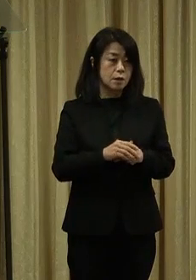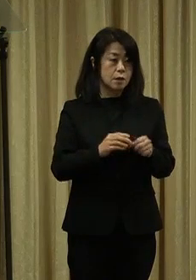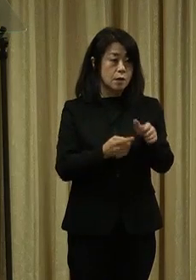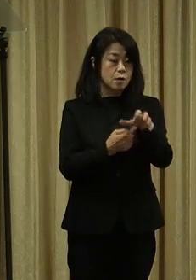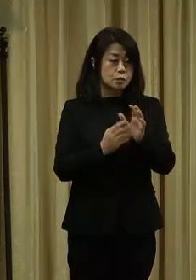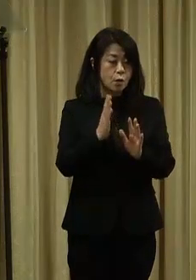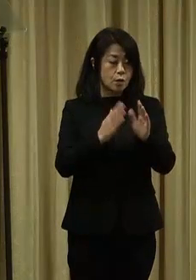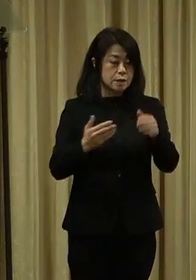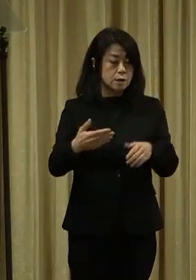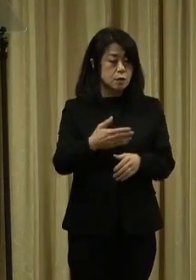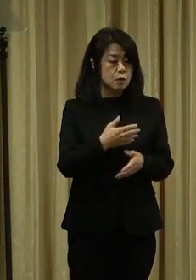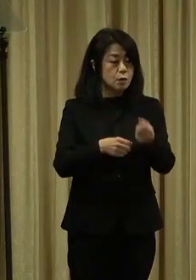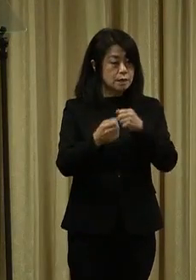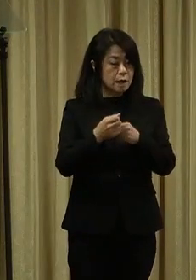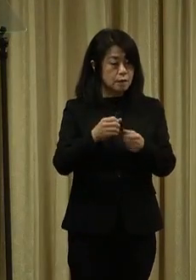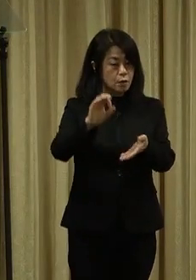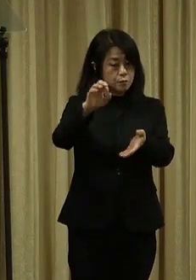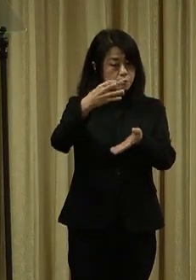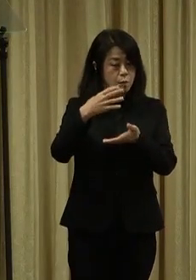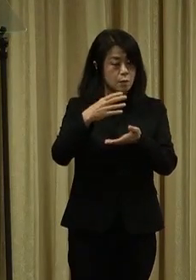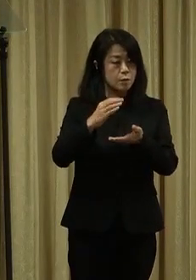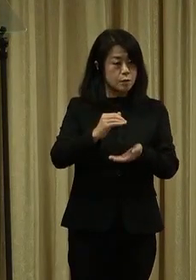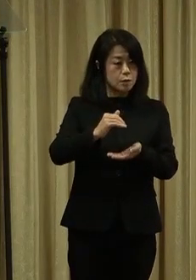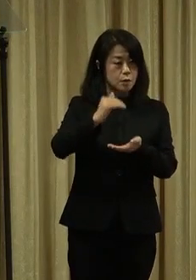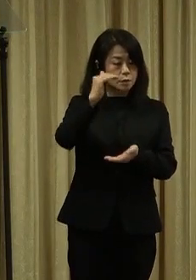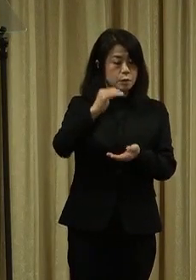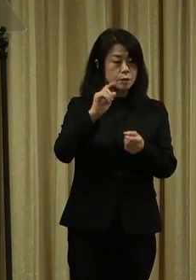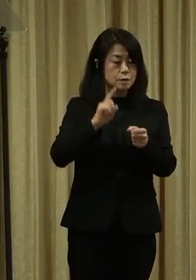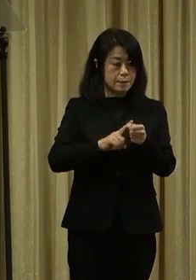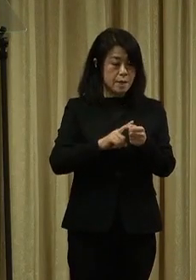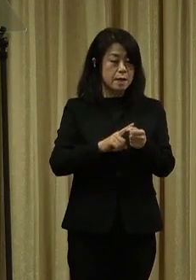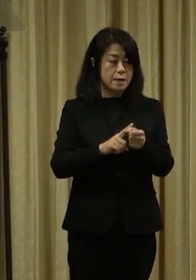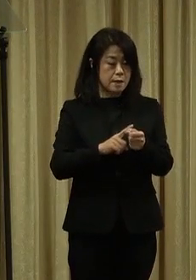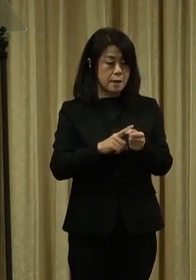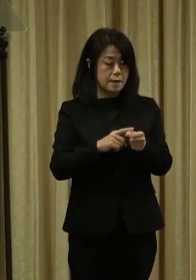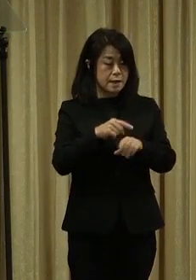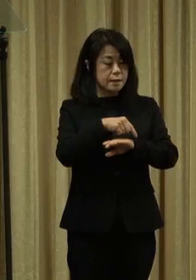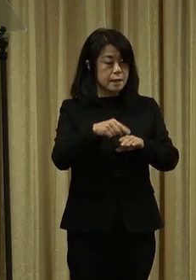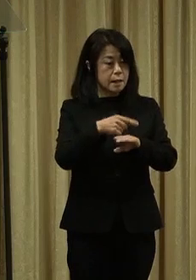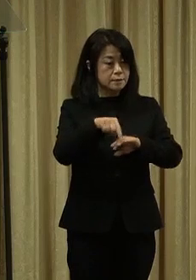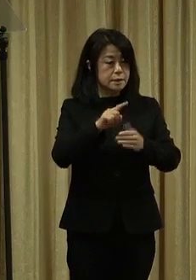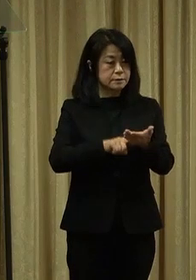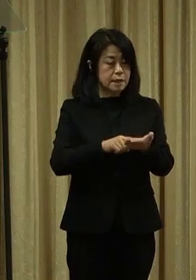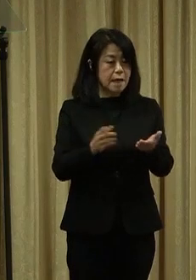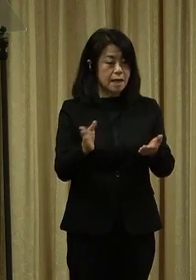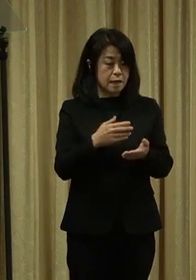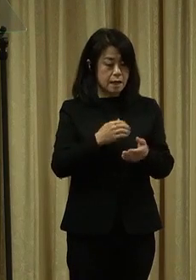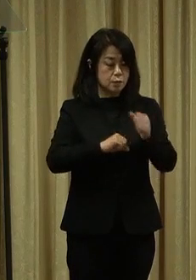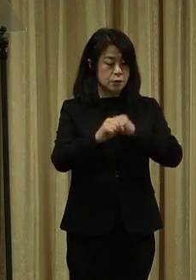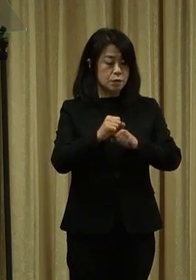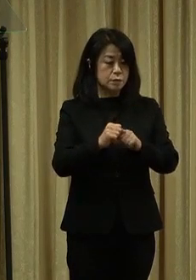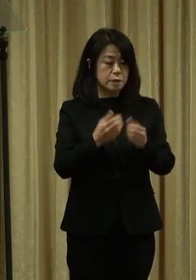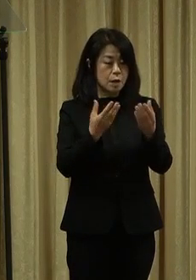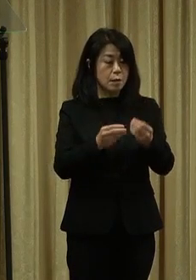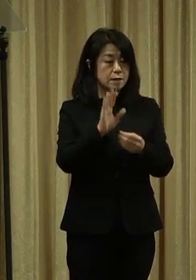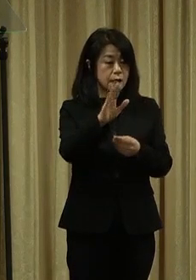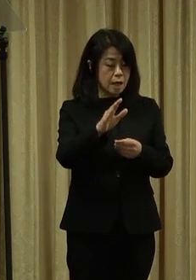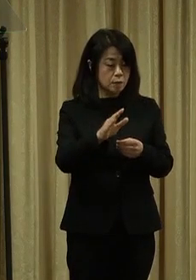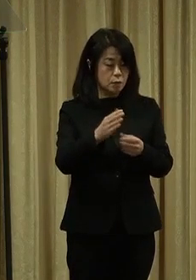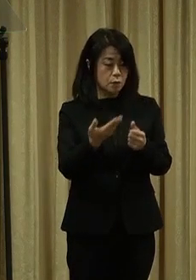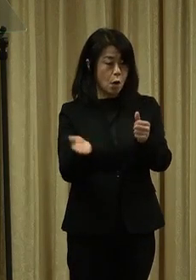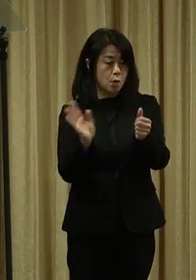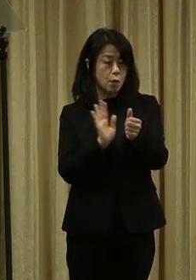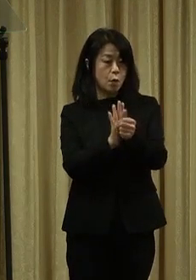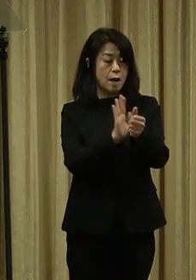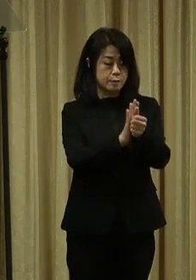農林漁業者の所得向上に向けて、6次産業化における計画策定から取り組み実施後のフォローアップまでの支